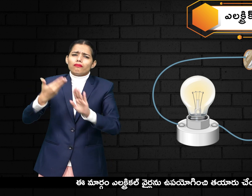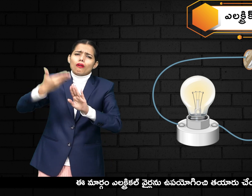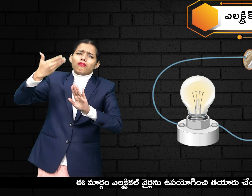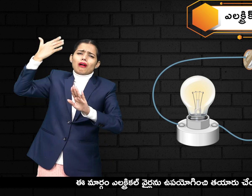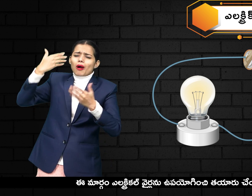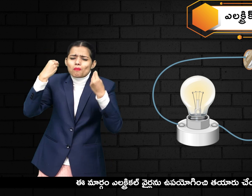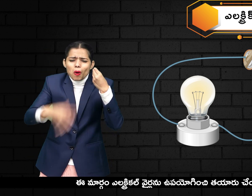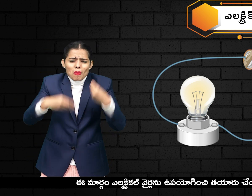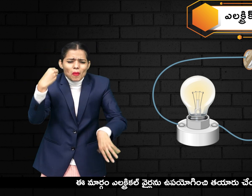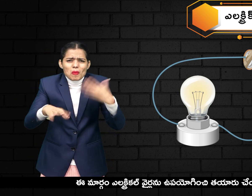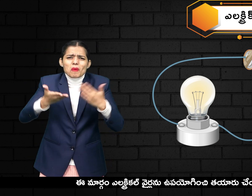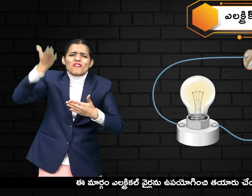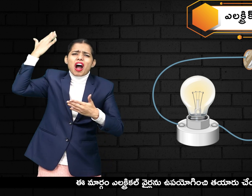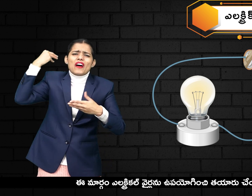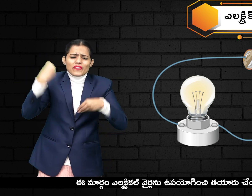చేయబడింది.